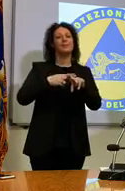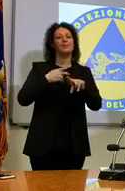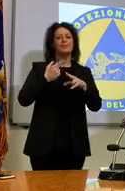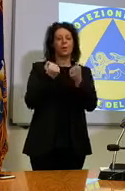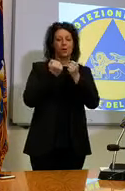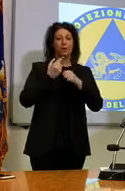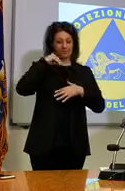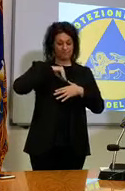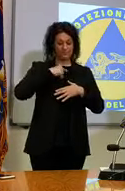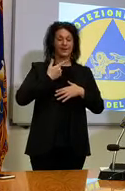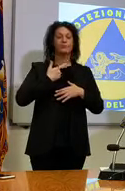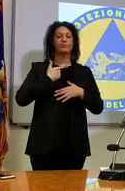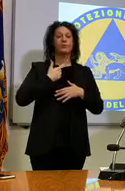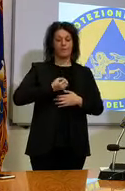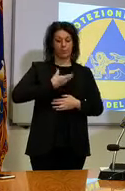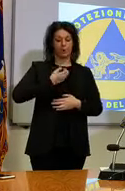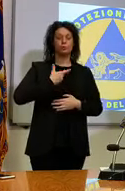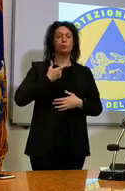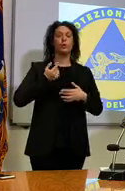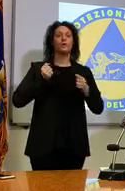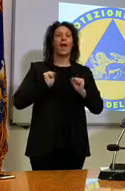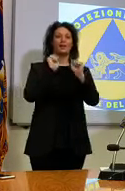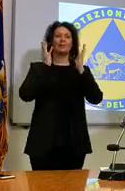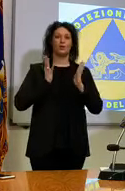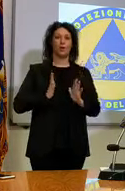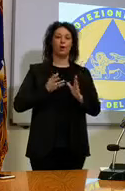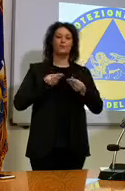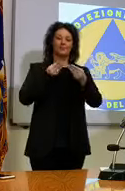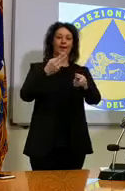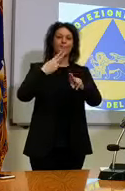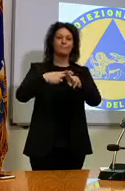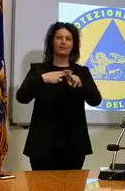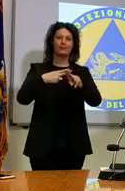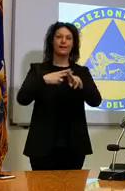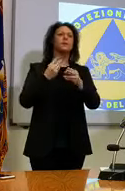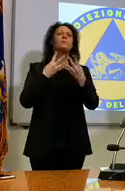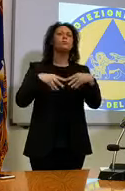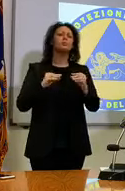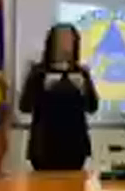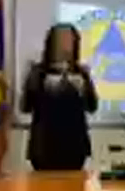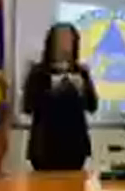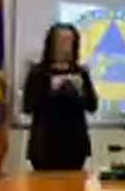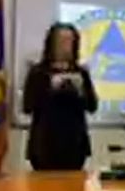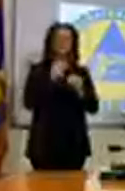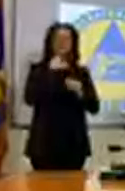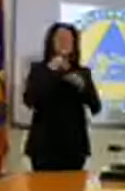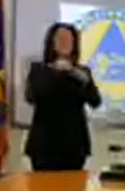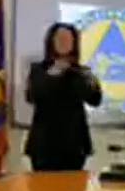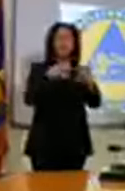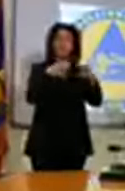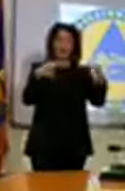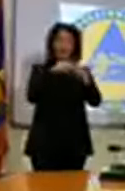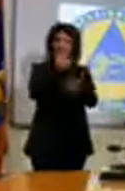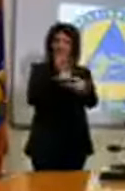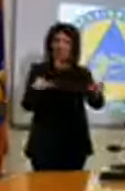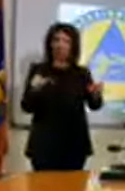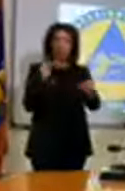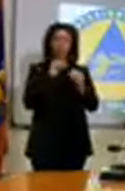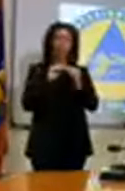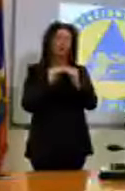con anticorpi, come funziona e chi ve la chiede, per esempio imprenditori o... Beh, questa sì,